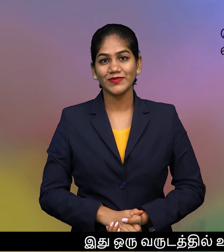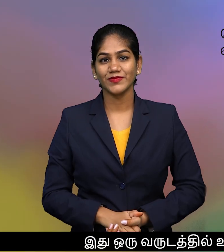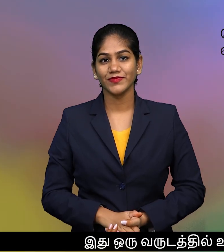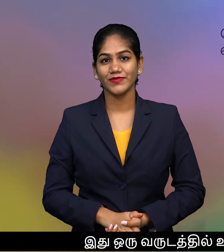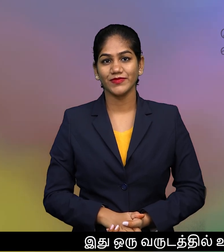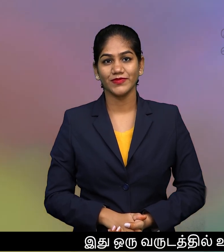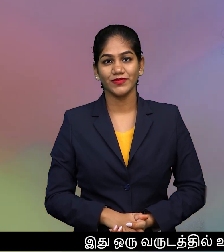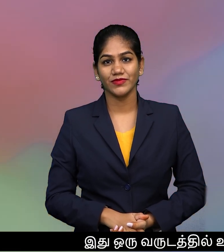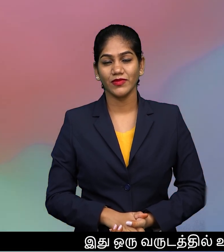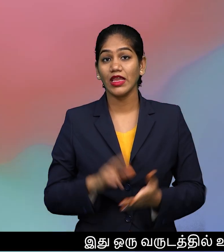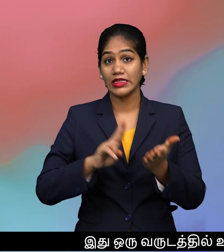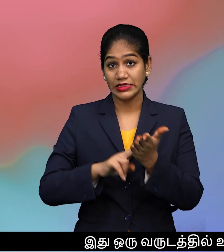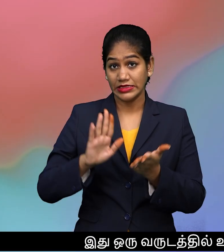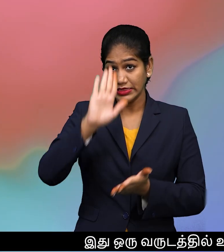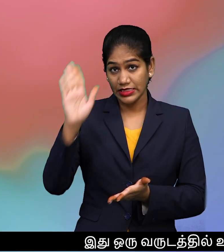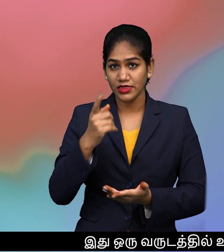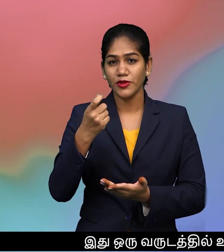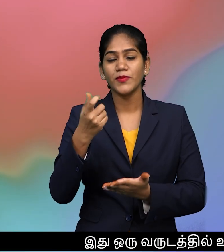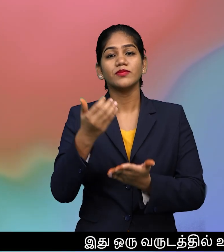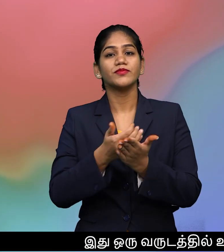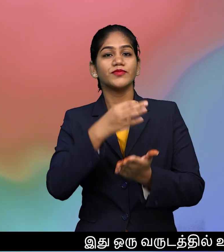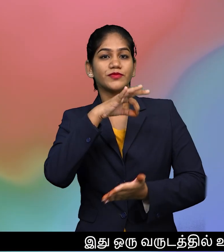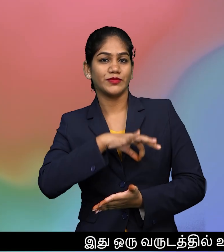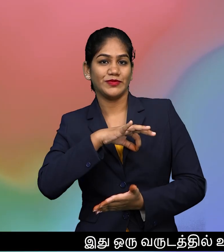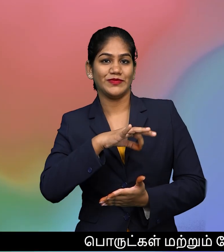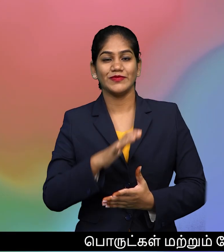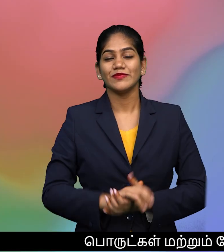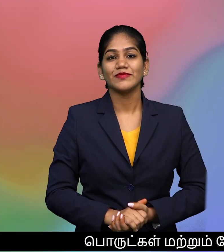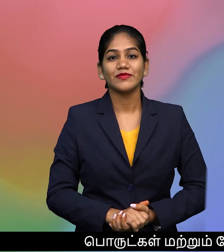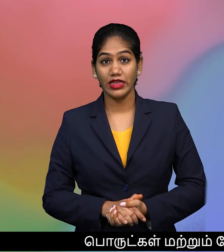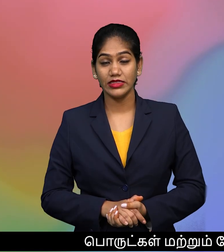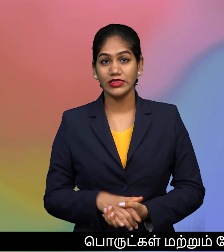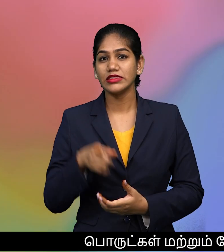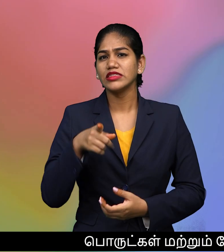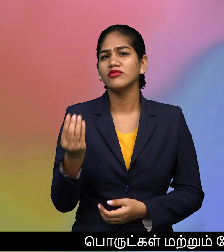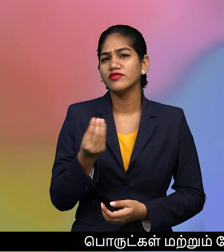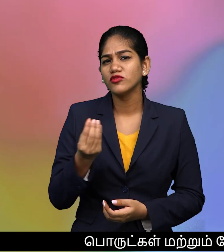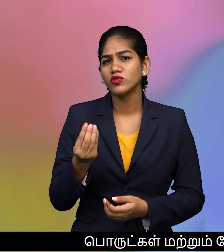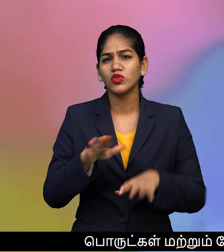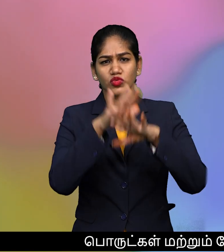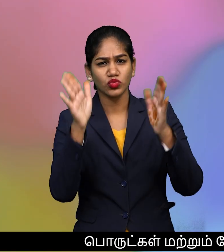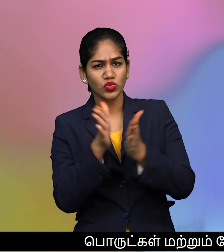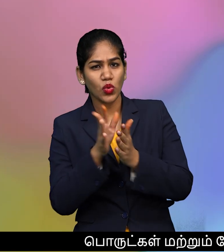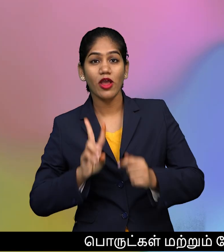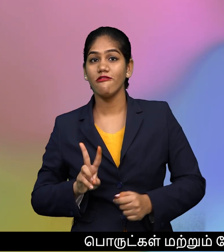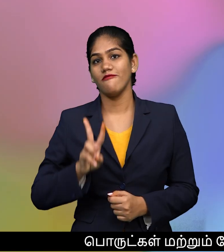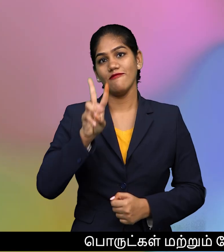இது ஒரு வருடத்தில் உற்பத்தி செய்யப்படும் நாட்டின் பொருட்கள் மற்றும் சேவைகளின் மொத்த மதிப்பில்